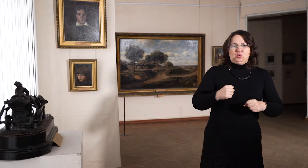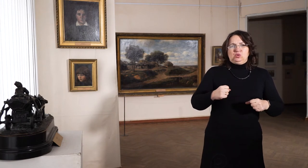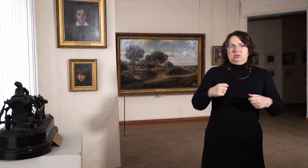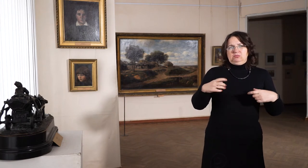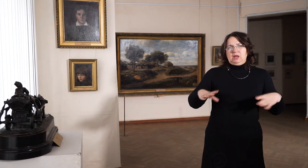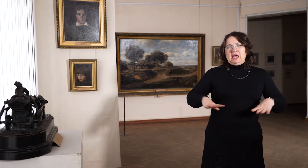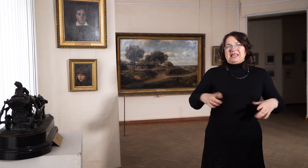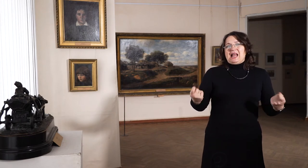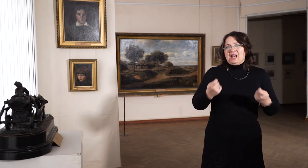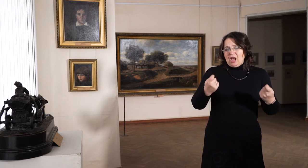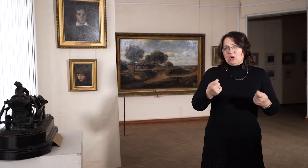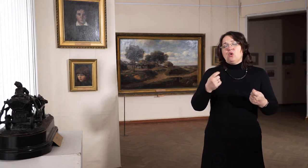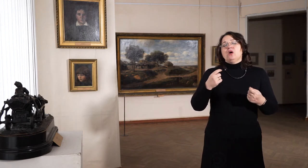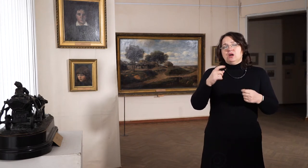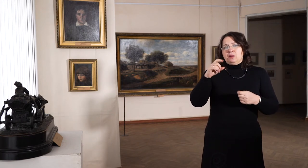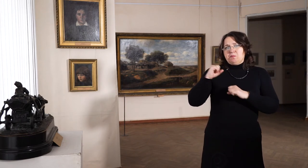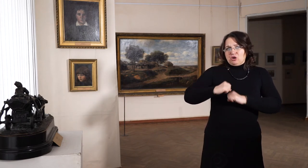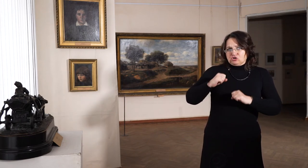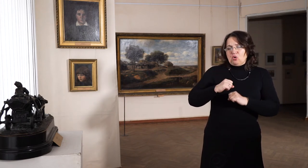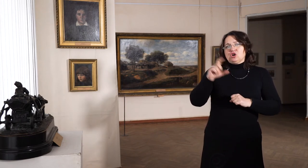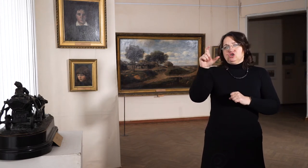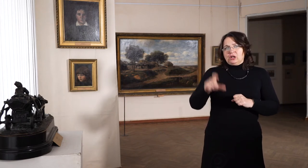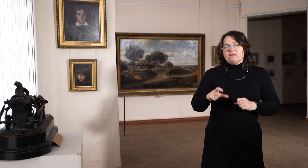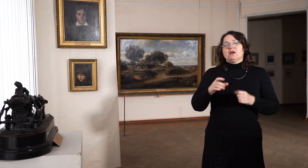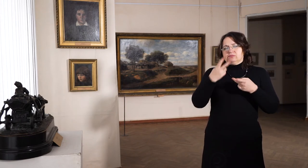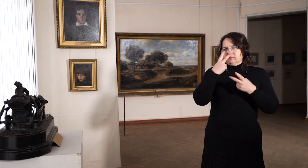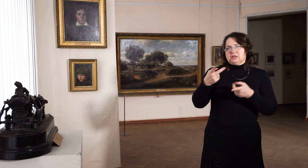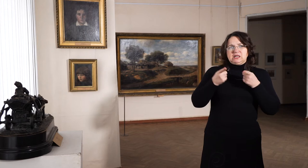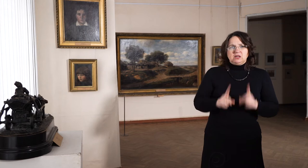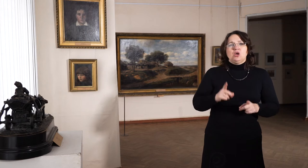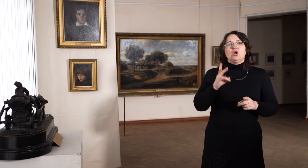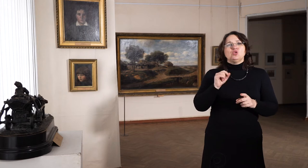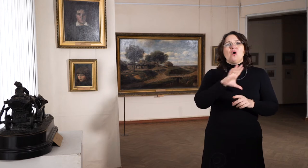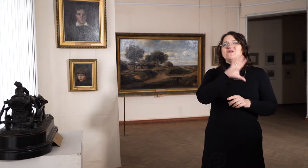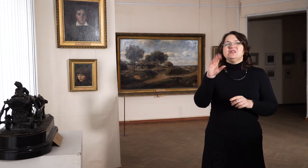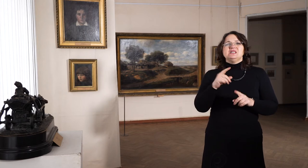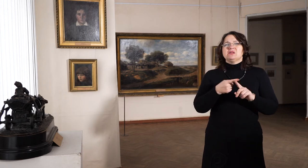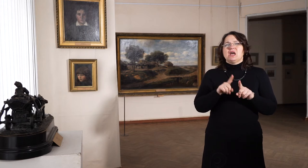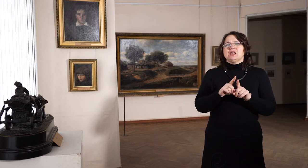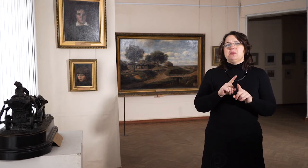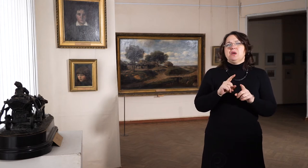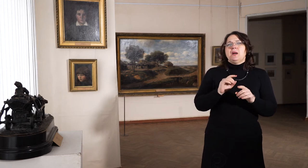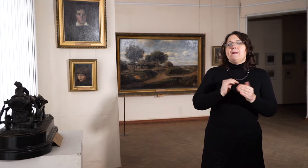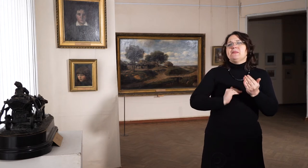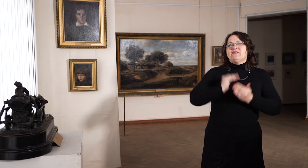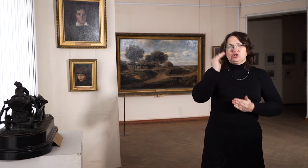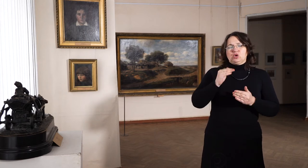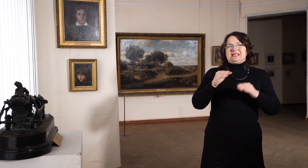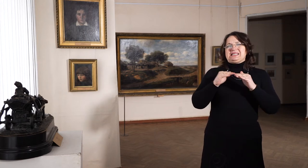тоже показаны весьма достоверно. Но все превосходные степени, друзья, не были бы такими превосходными, если бы на подножке